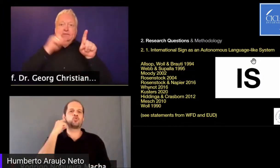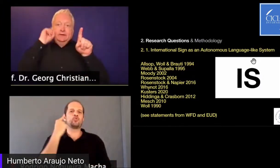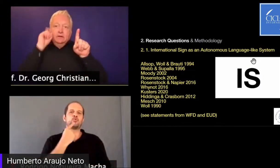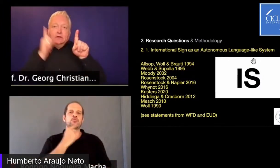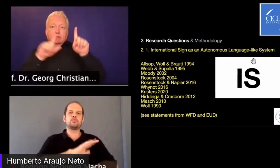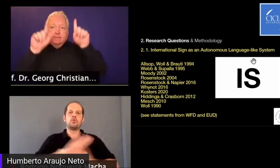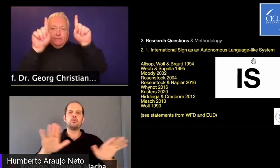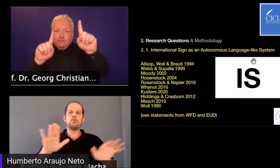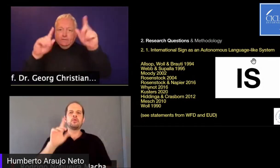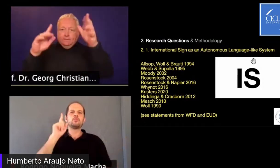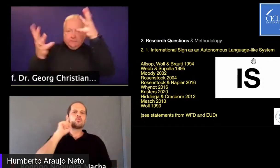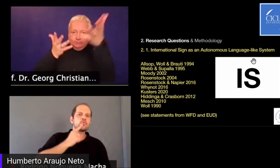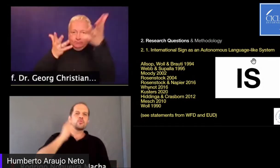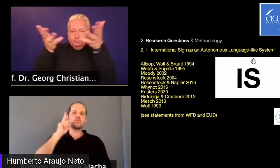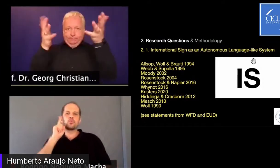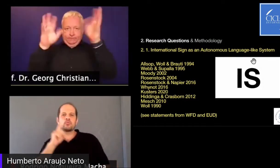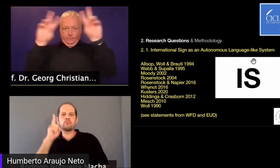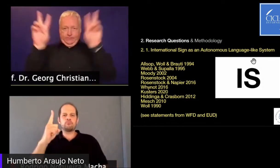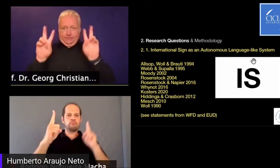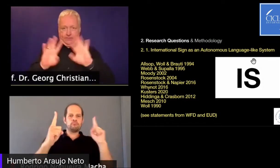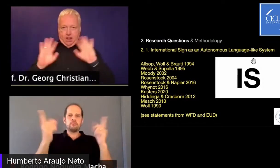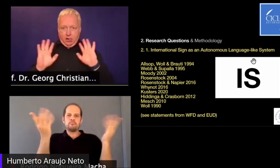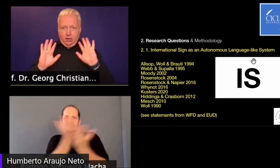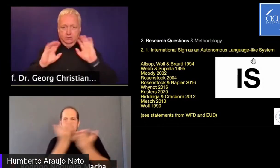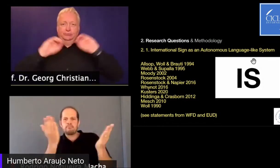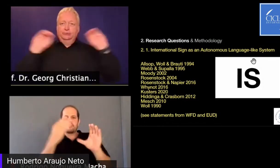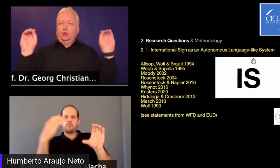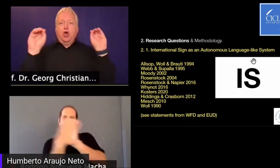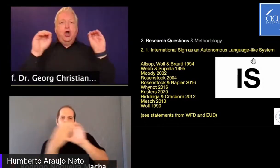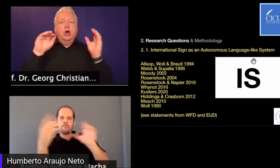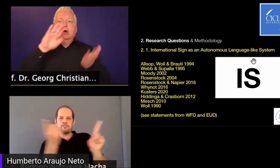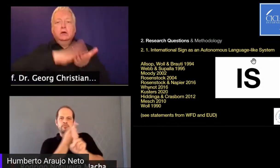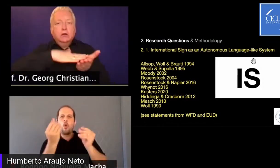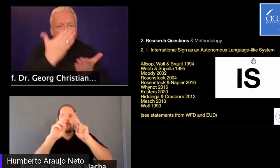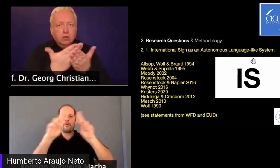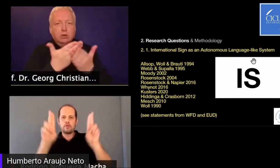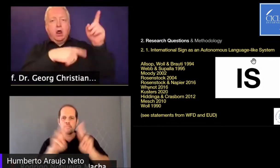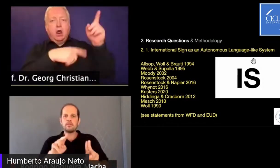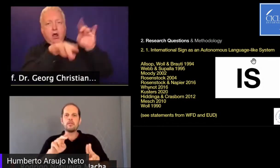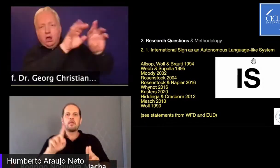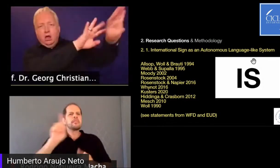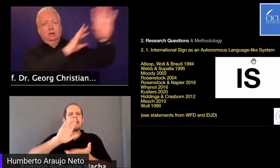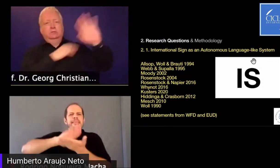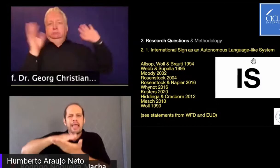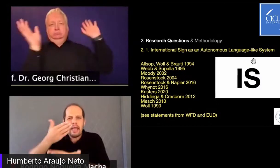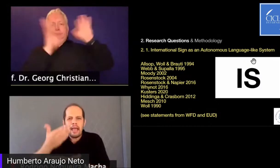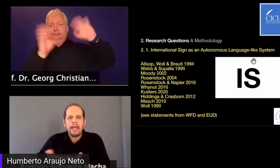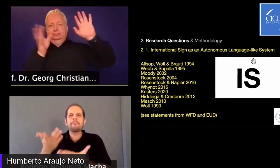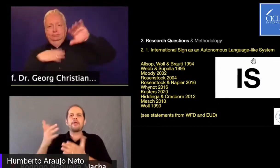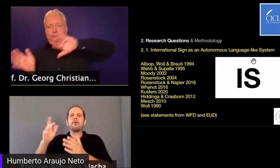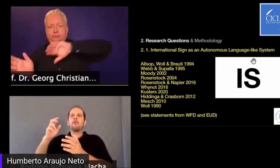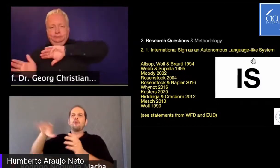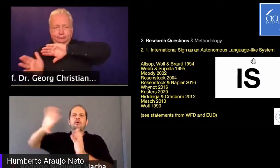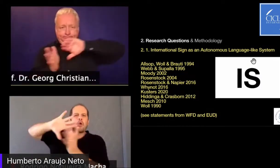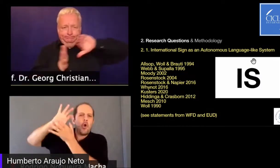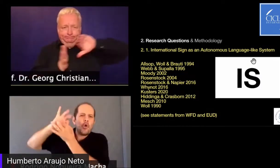Tudo isso diz respeito principalmente às necessidades comunicacionais das pessoas surdas,